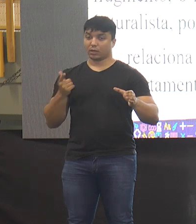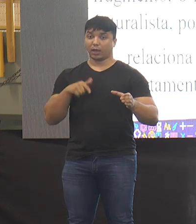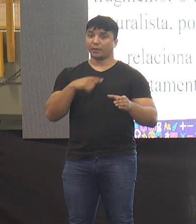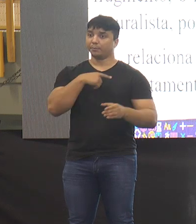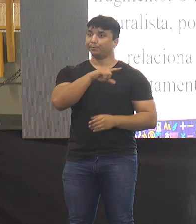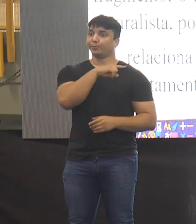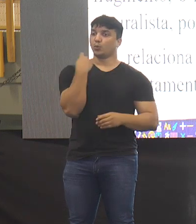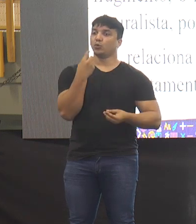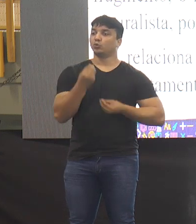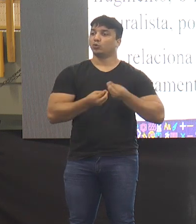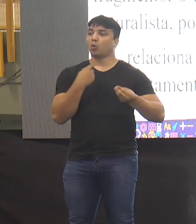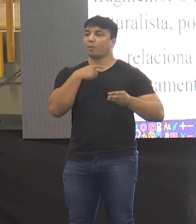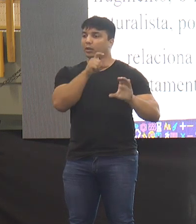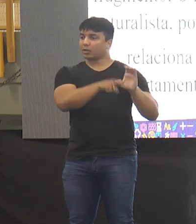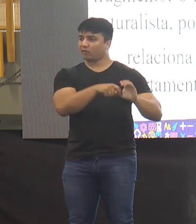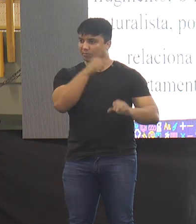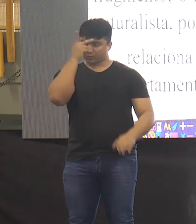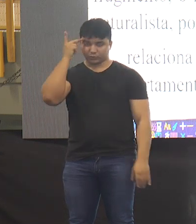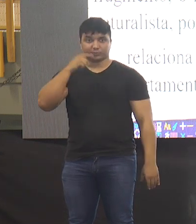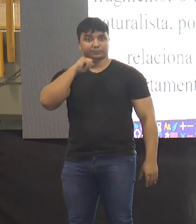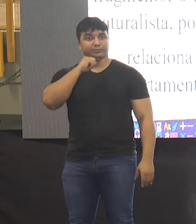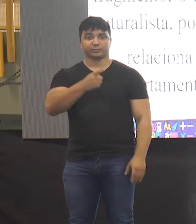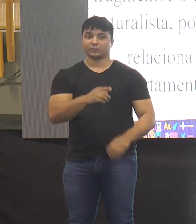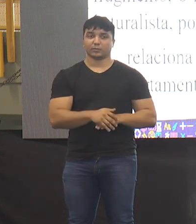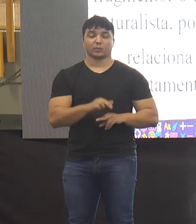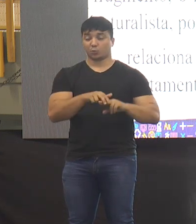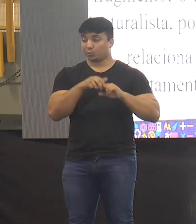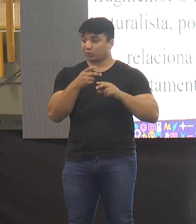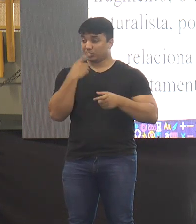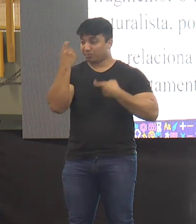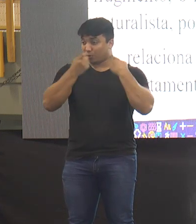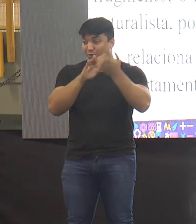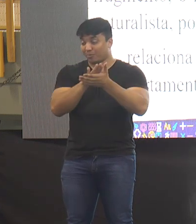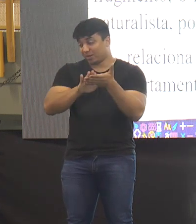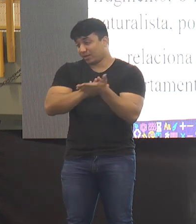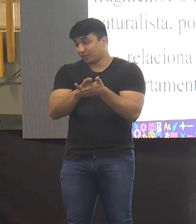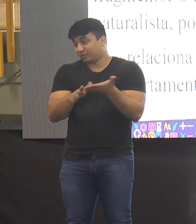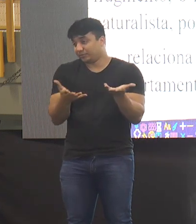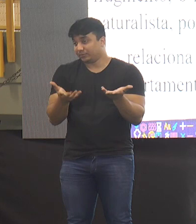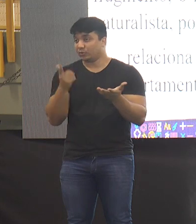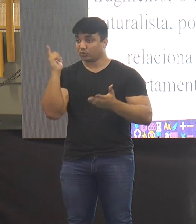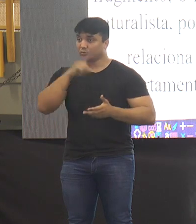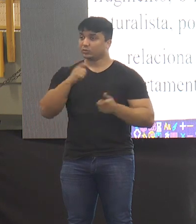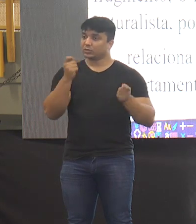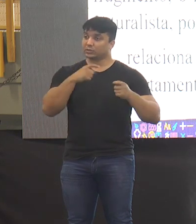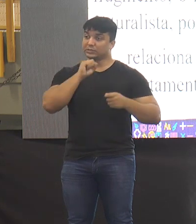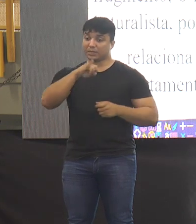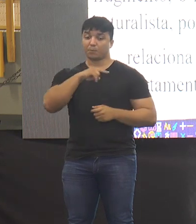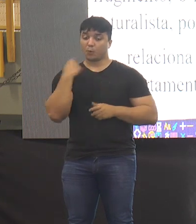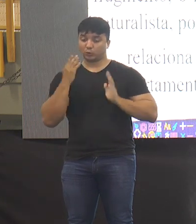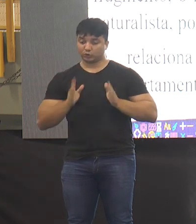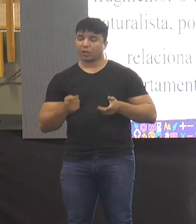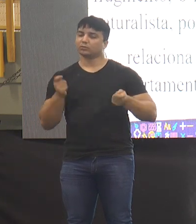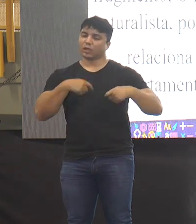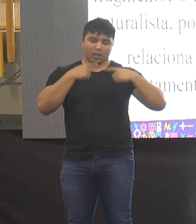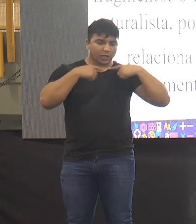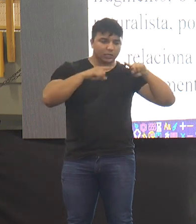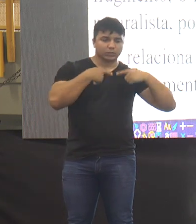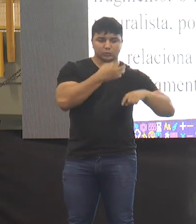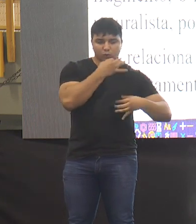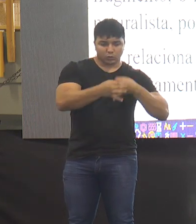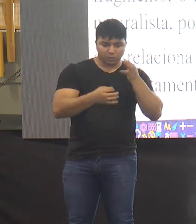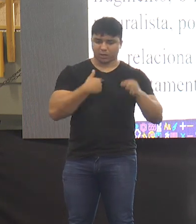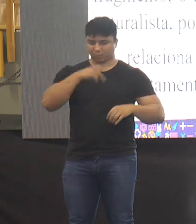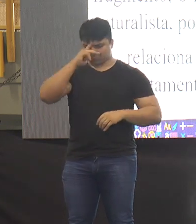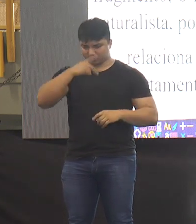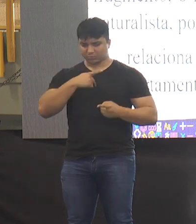Morto, ele não tem mais dívida com ninguém. Morto, ele não tem mais preocupação com nada. Morto, ele pode criticar a si mesmo, a